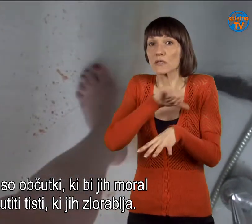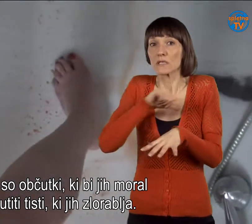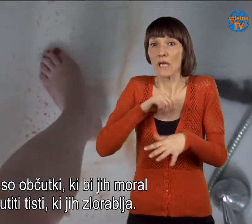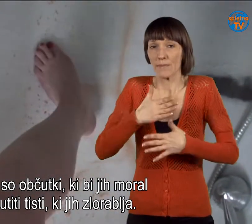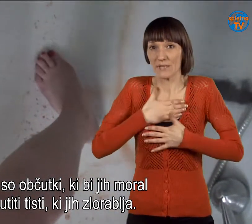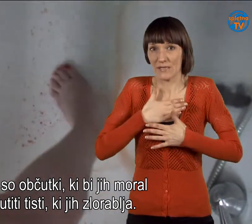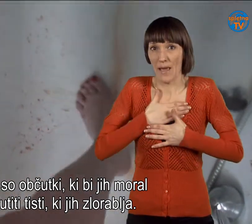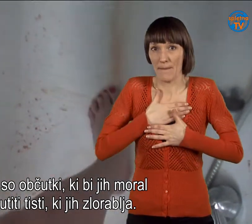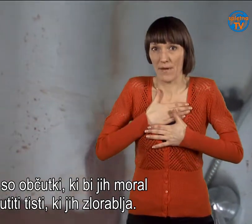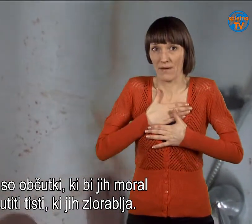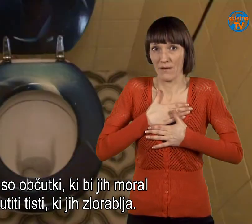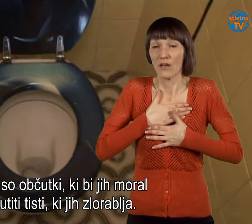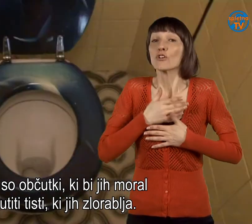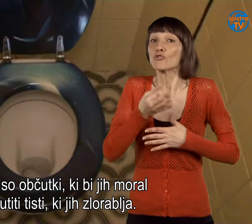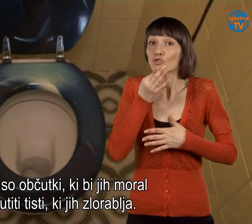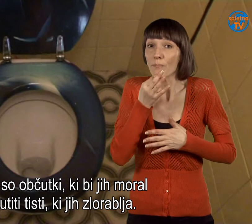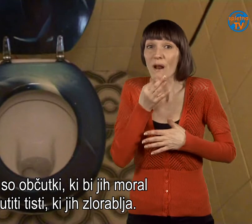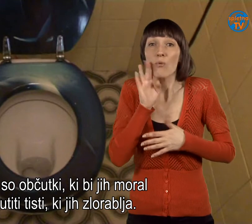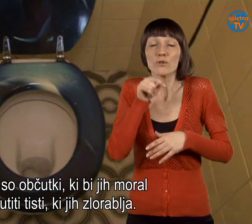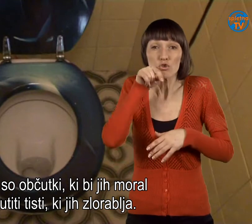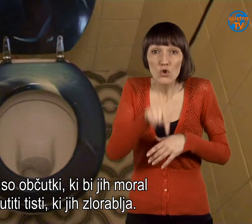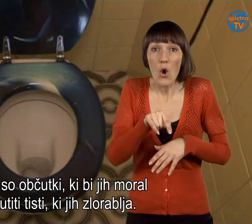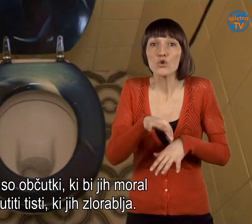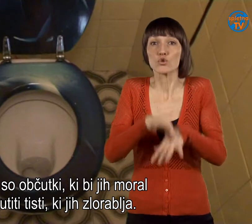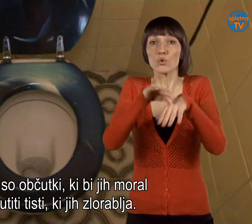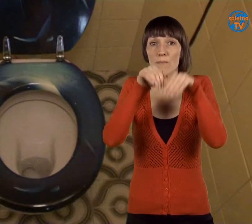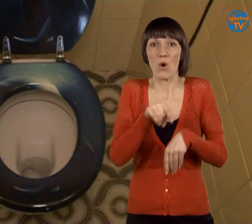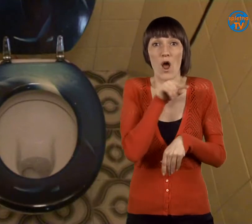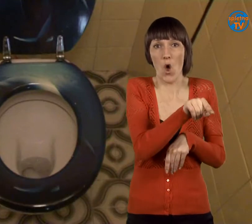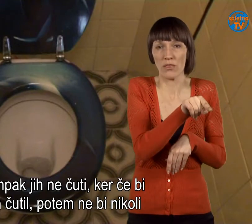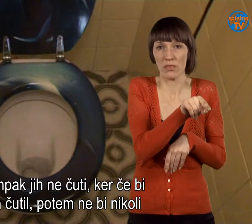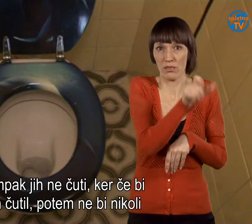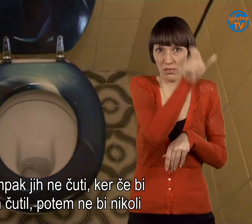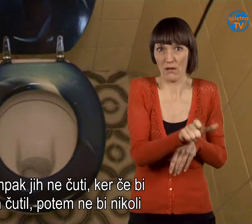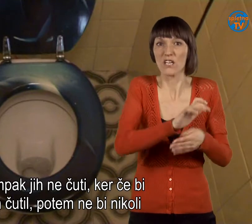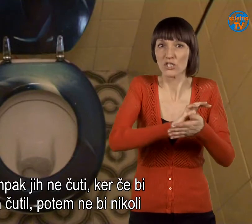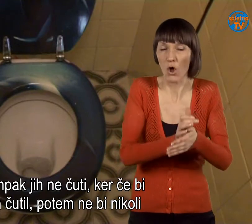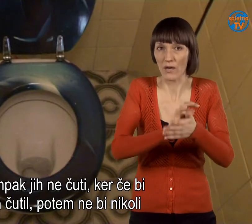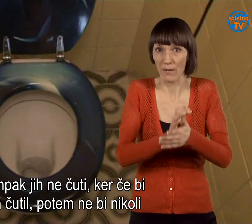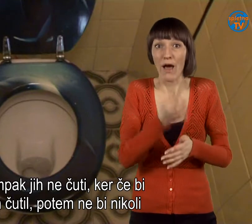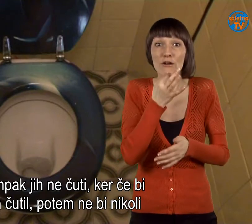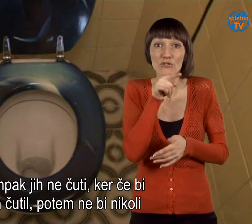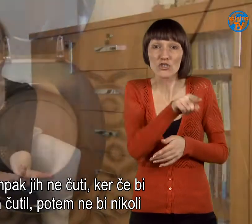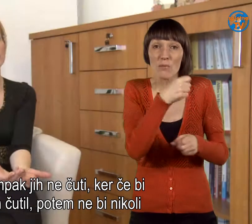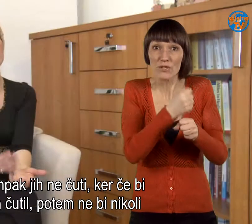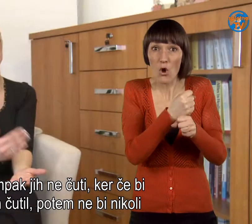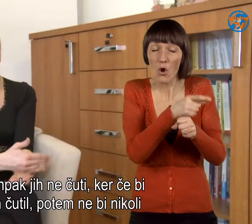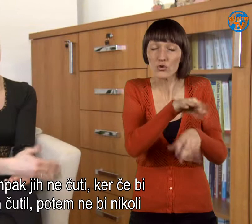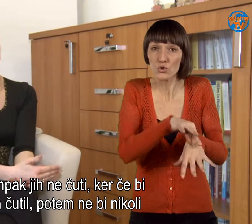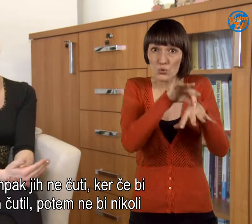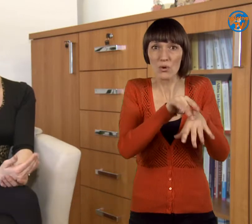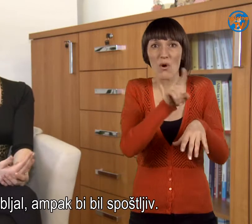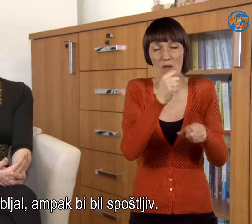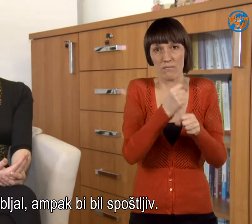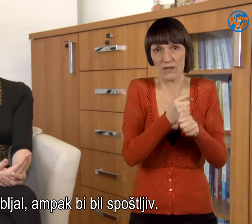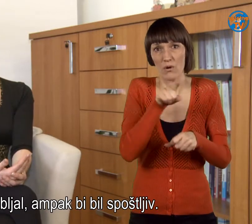na sebi, v resnici so pa to občutki, ki bi jih moral čutiti tisti, ki zlorablja, ampak jih ne čuti. Ker če bi jih čutil, potem nikoli ne